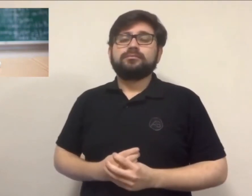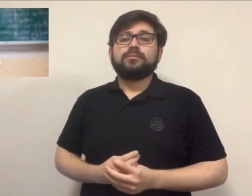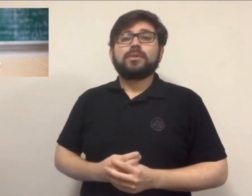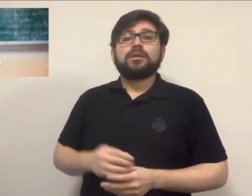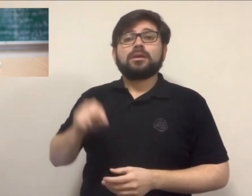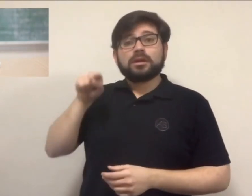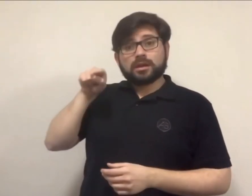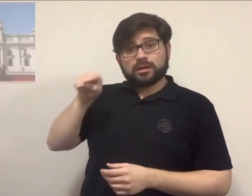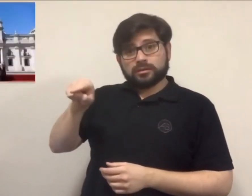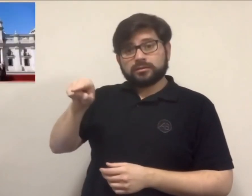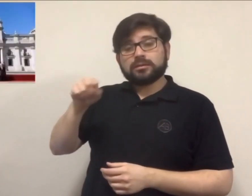colegio.